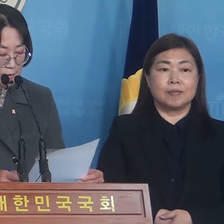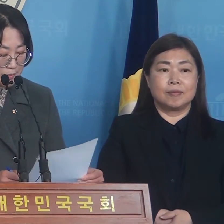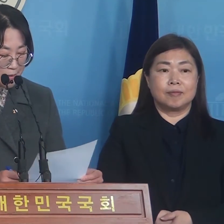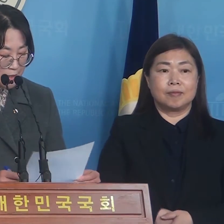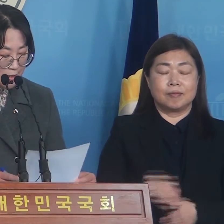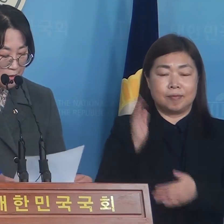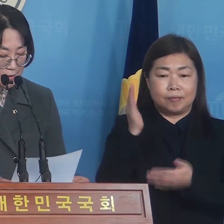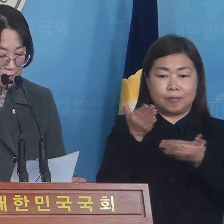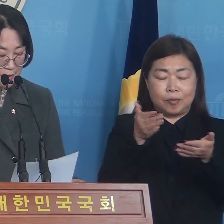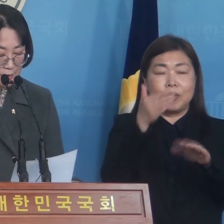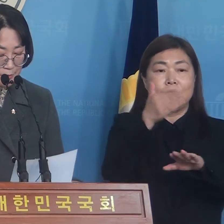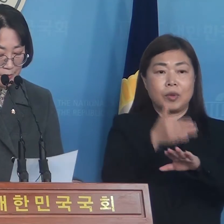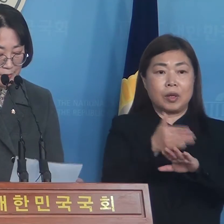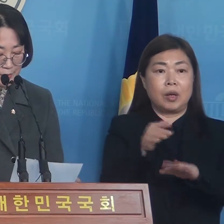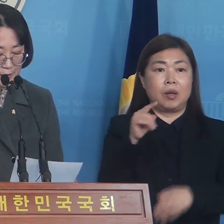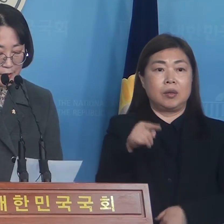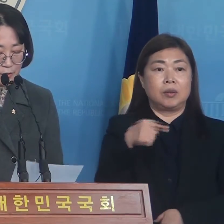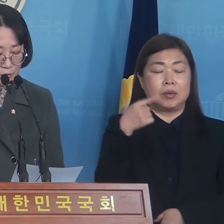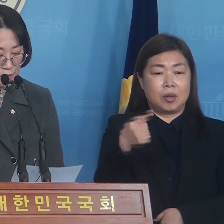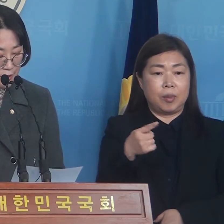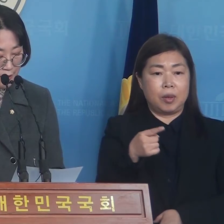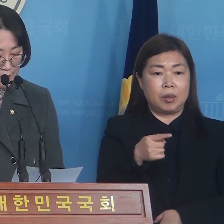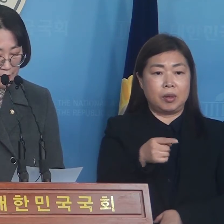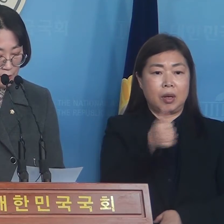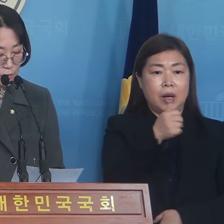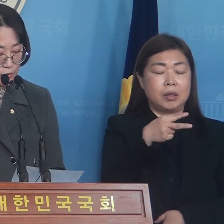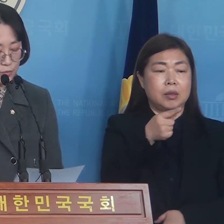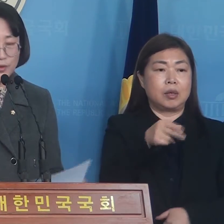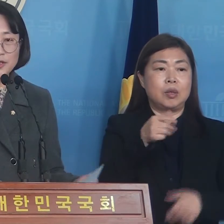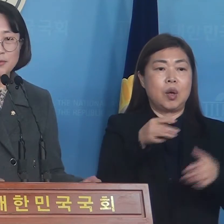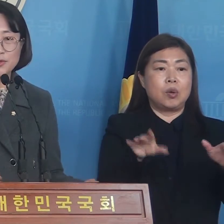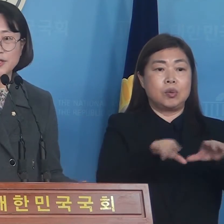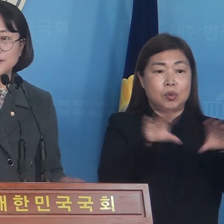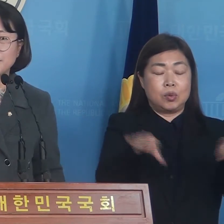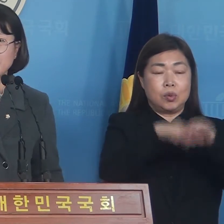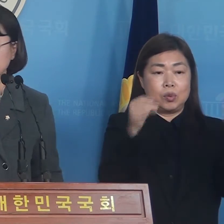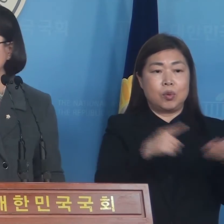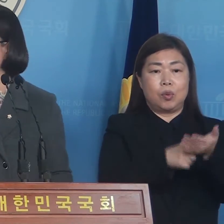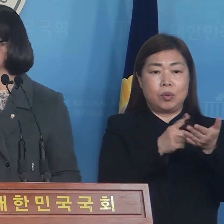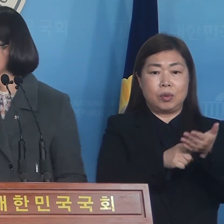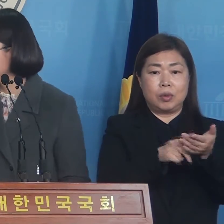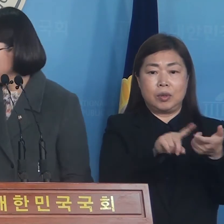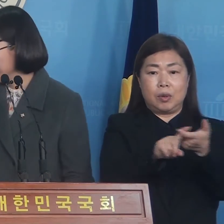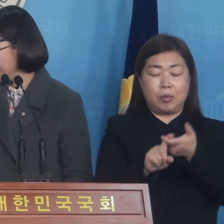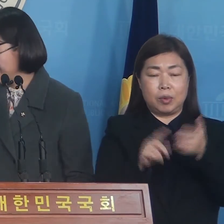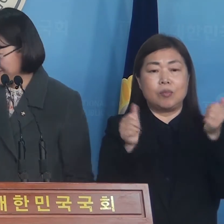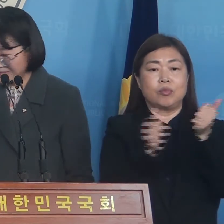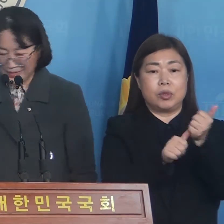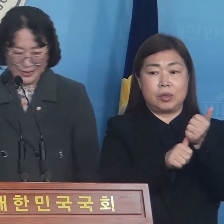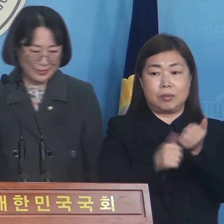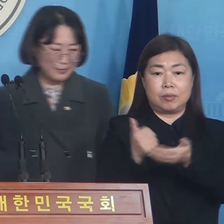부장님 고맙습니다. 다음은 한상총련의 이동주 부회장 모시겠습니다.